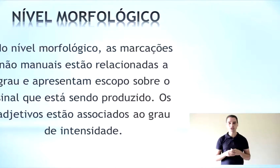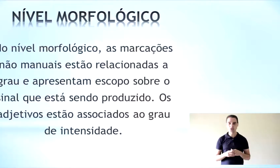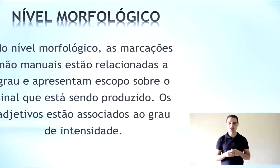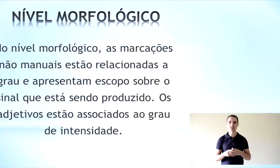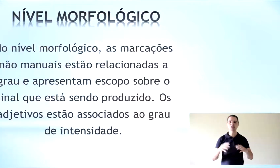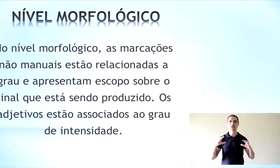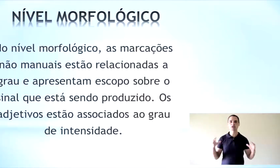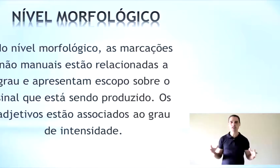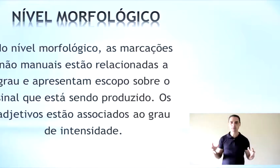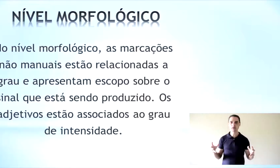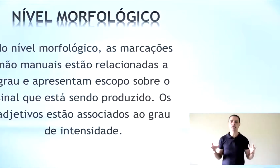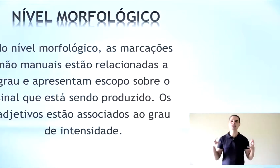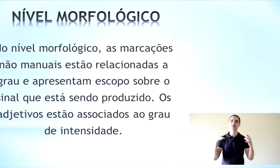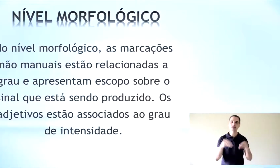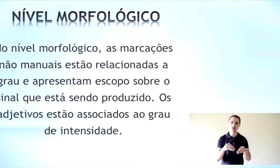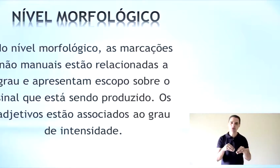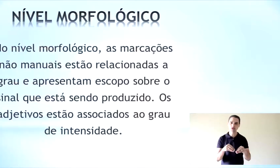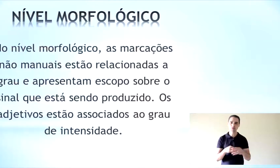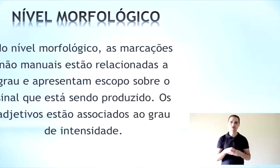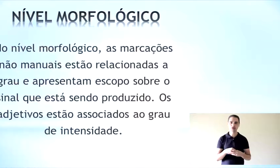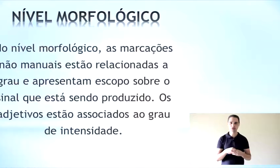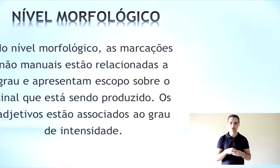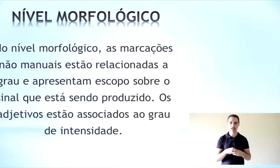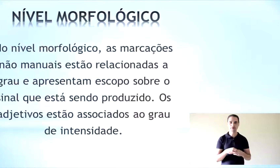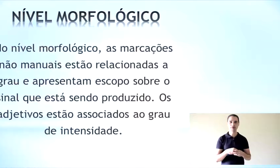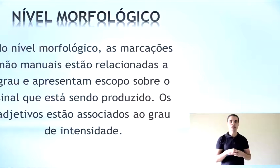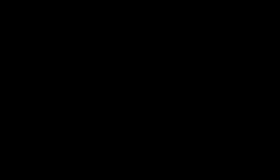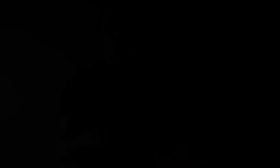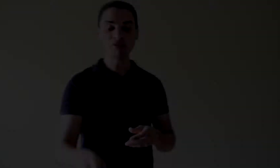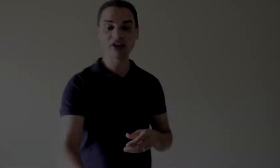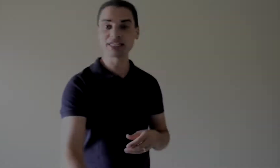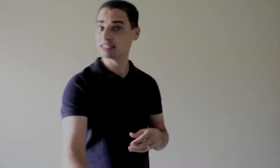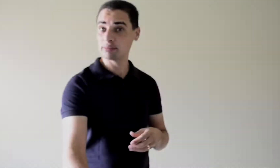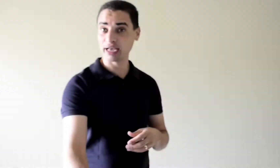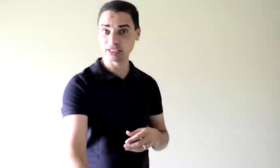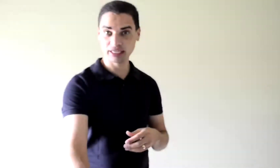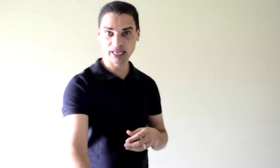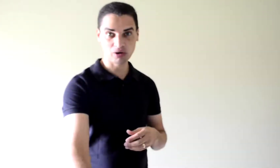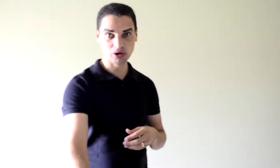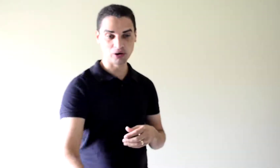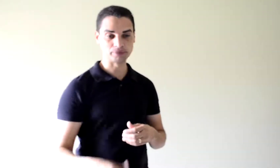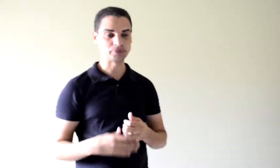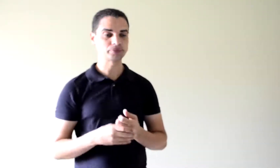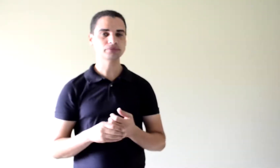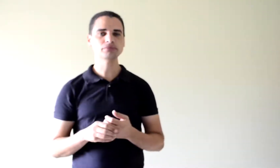aplicações das expressões não manuais dentro do nível morfológico, tá? Vamos ver essas imagens aqui agora, ó.